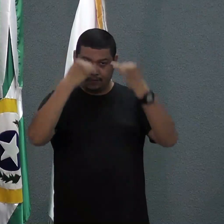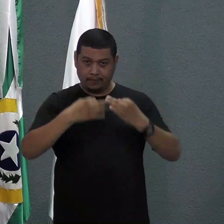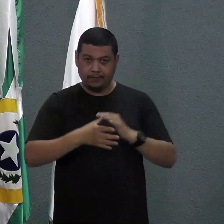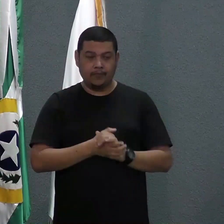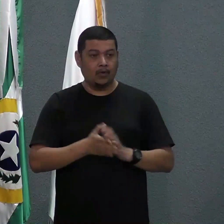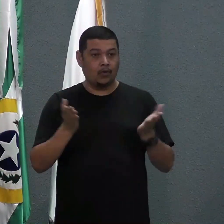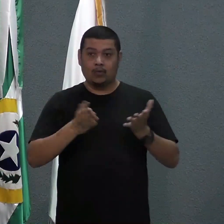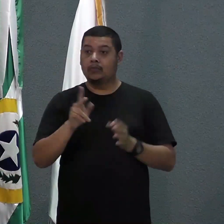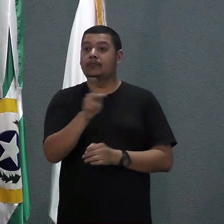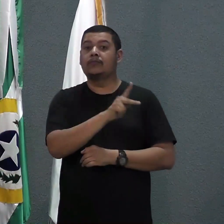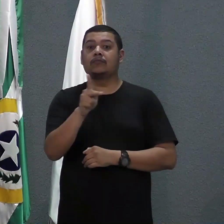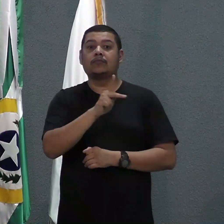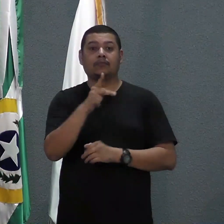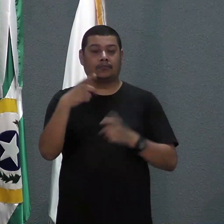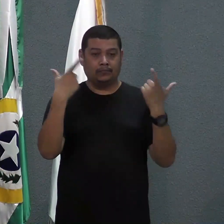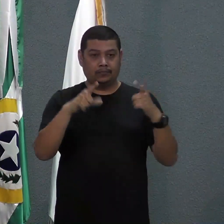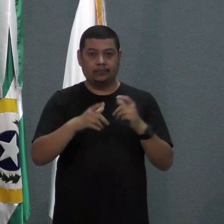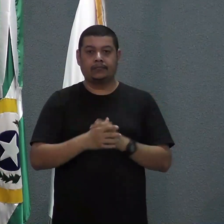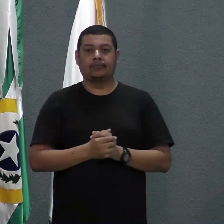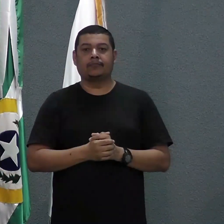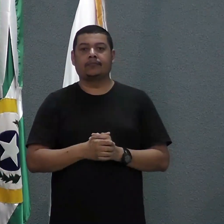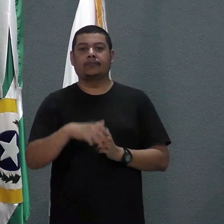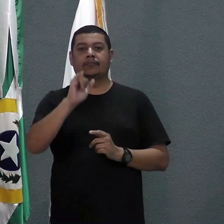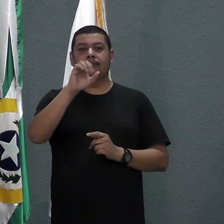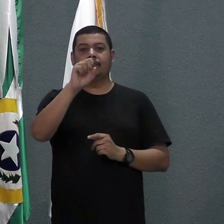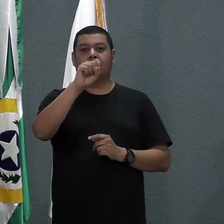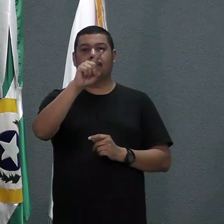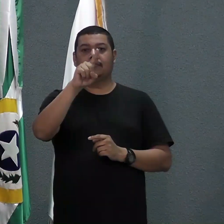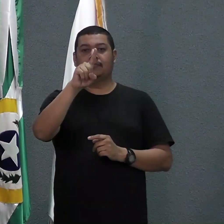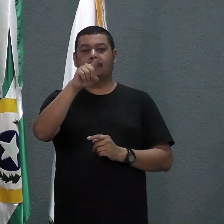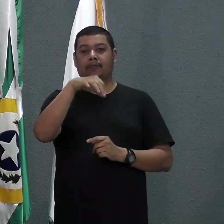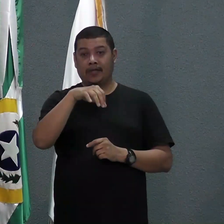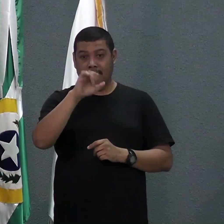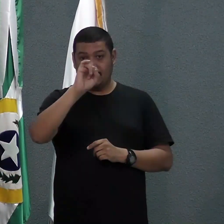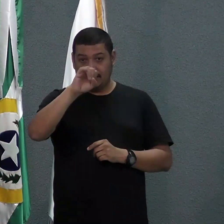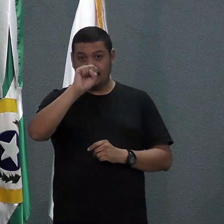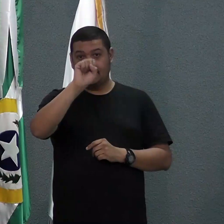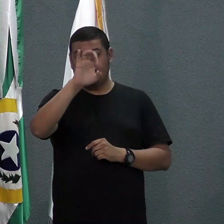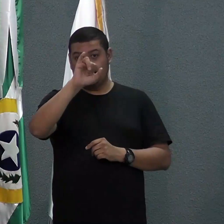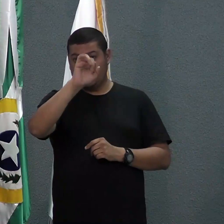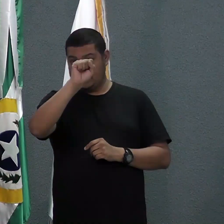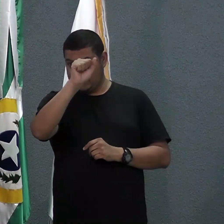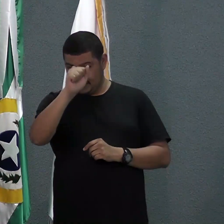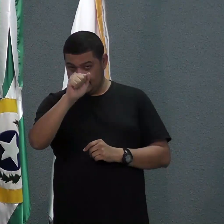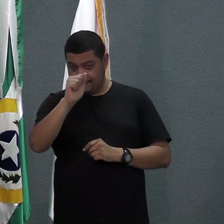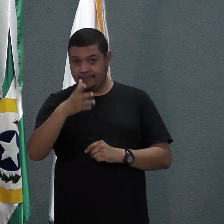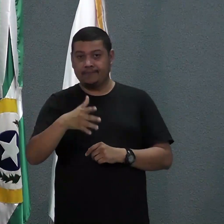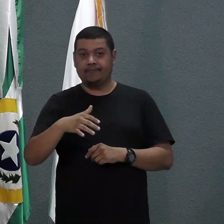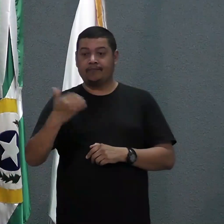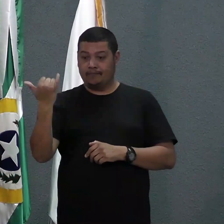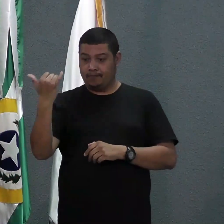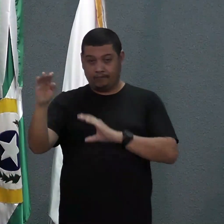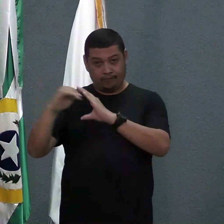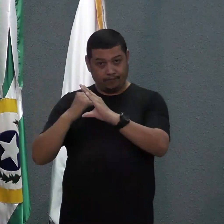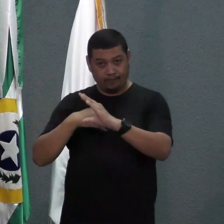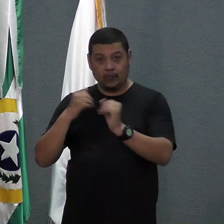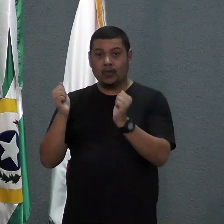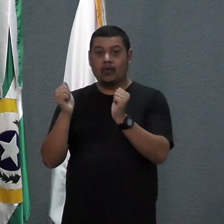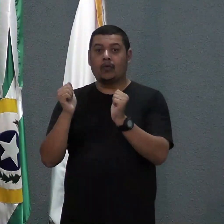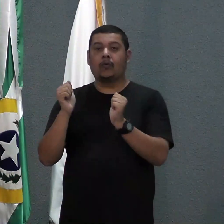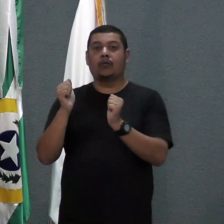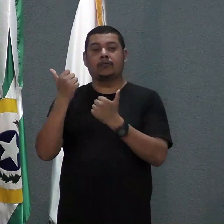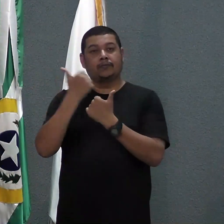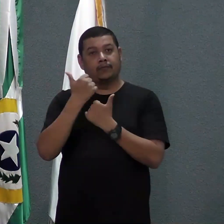o presidente do bairro, Isaías Ribeiro, me mandou uma mensagem me dizendo que o vice-prefeito, juntamente